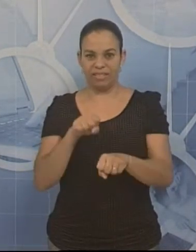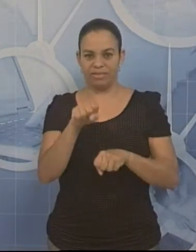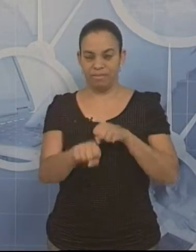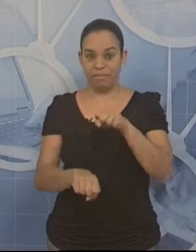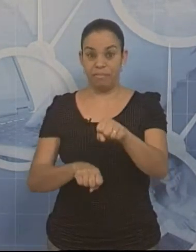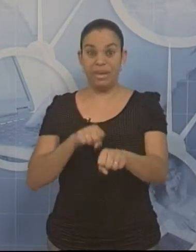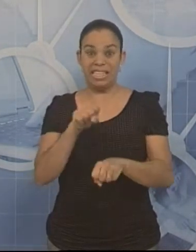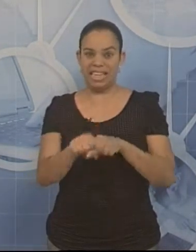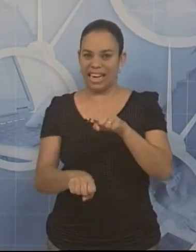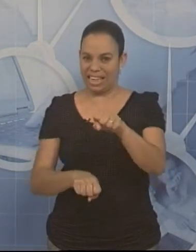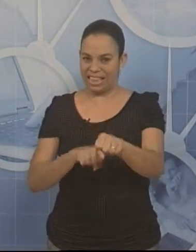bicicleta